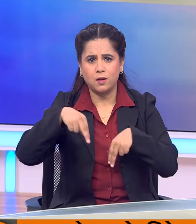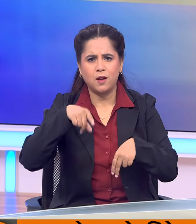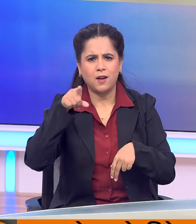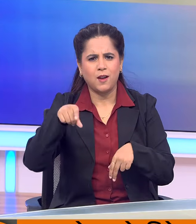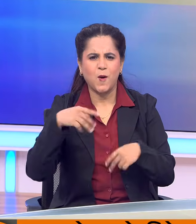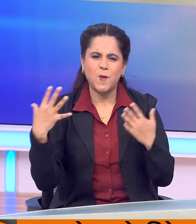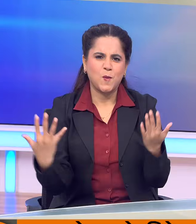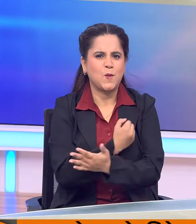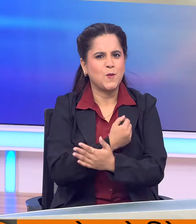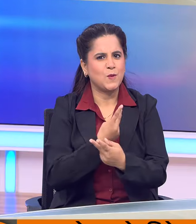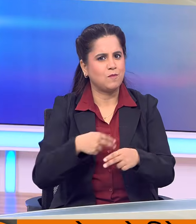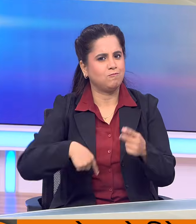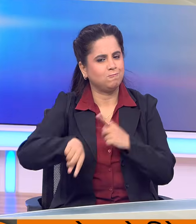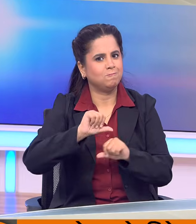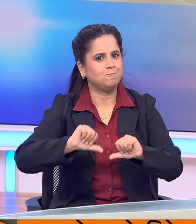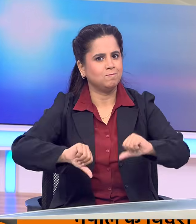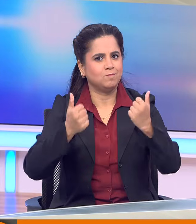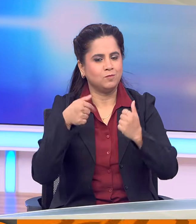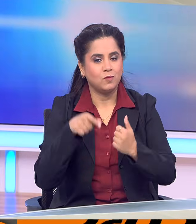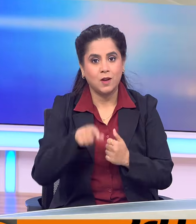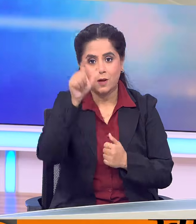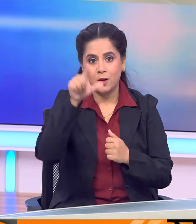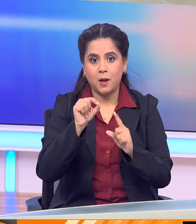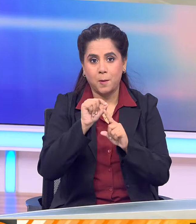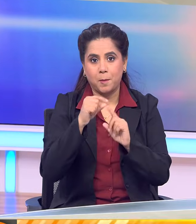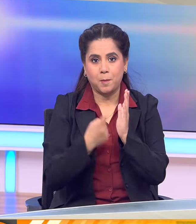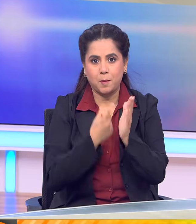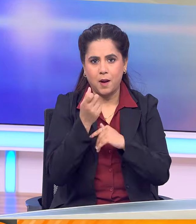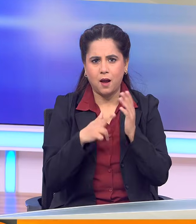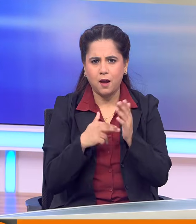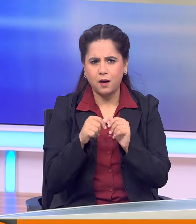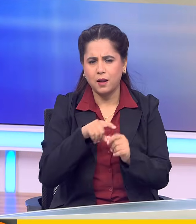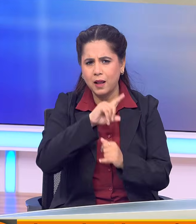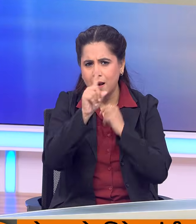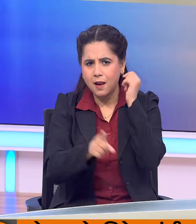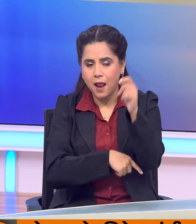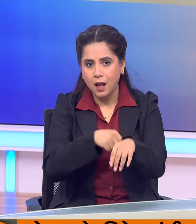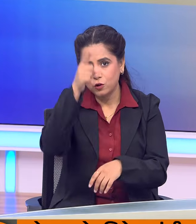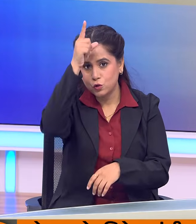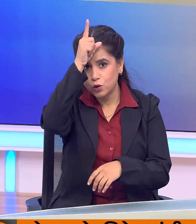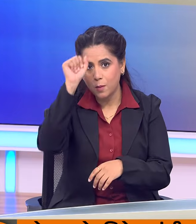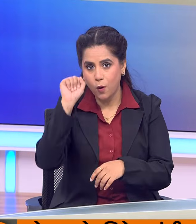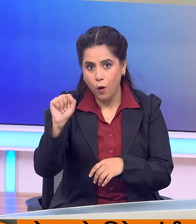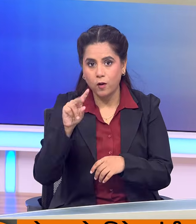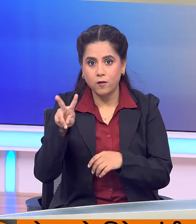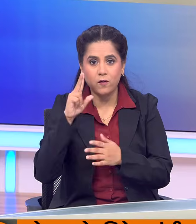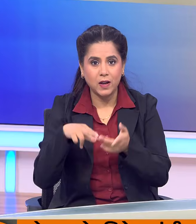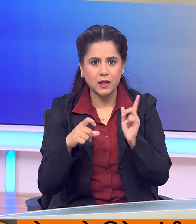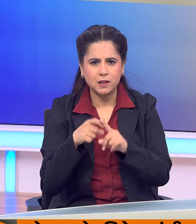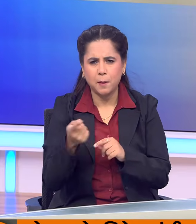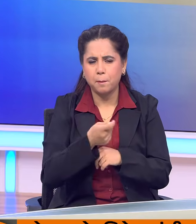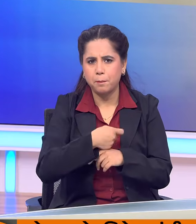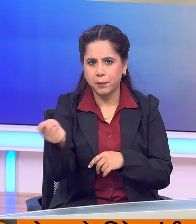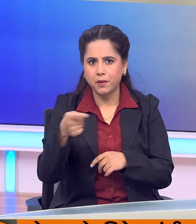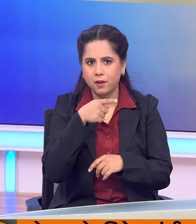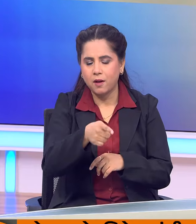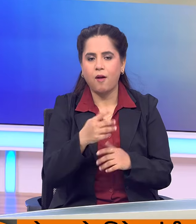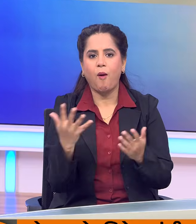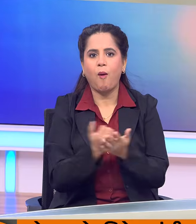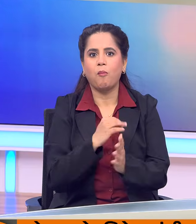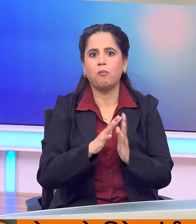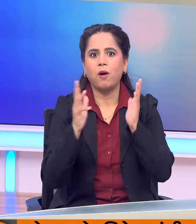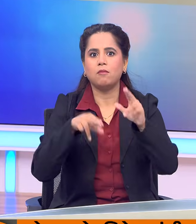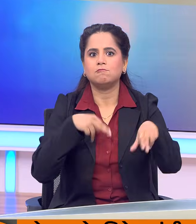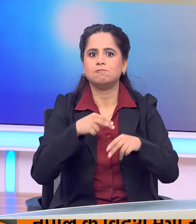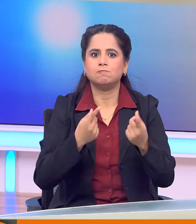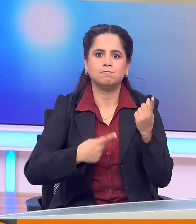खिताब अपने नाम कर लिया है। प्रज्ञानंद ने अंतिम दौर में जर्मनी की विंसेंट कीमर को हराकर ये बड़ी उपलब्धि हासिल